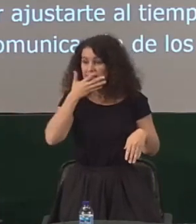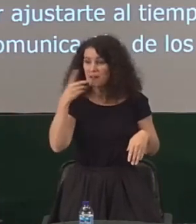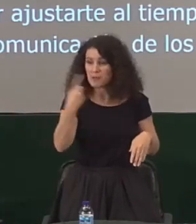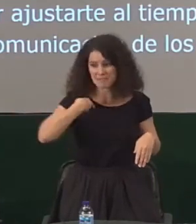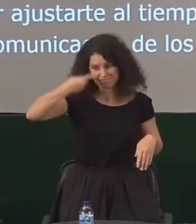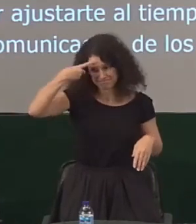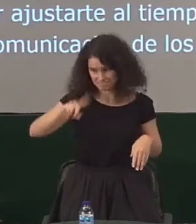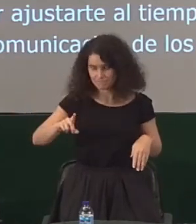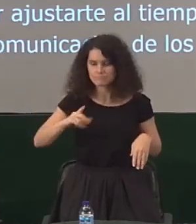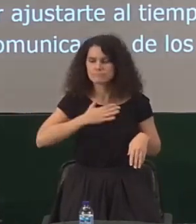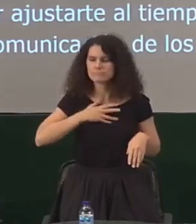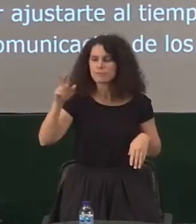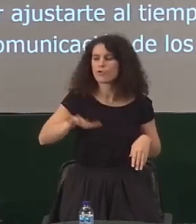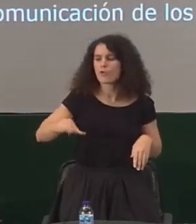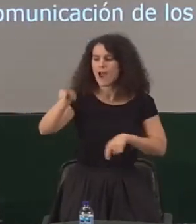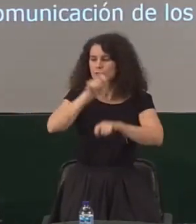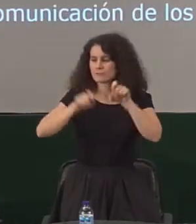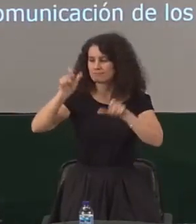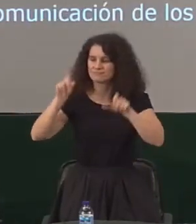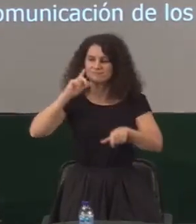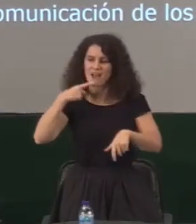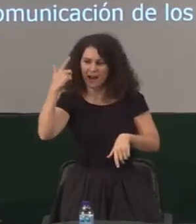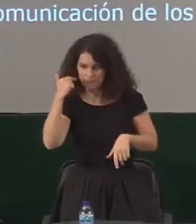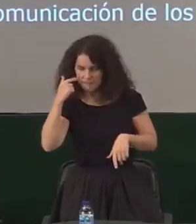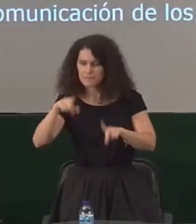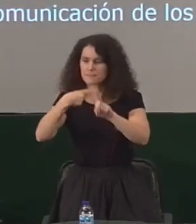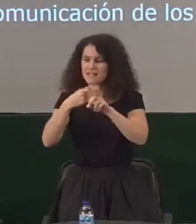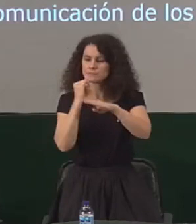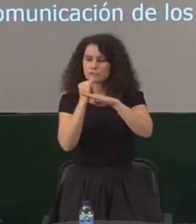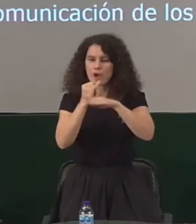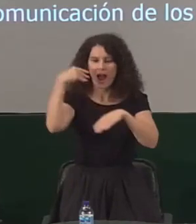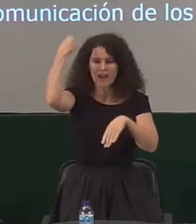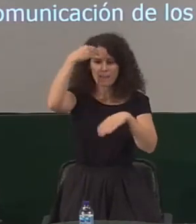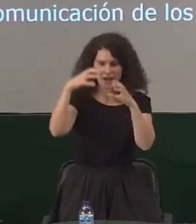las lenguas. Y María Angustia, si no me equivoco, y José María